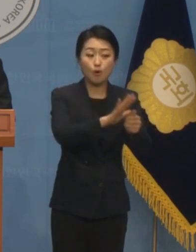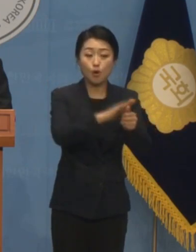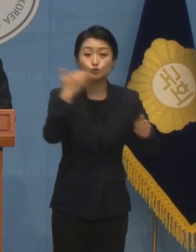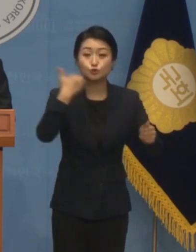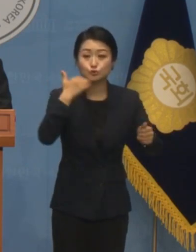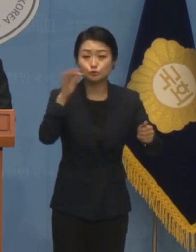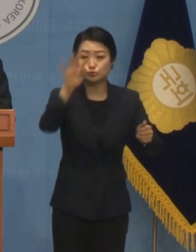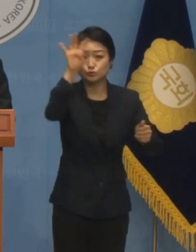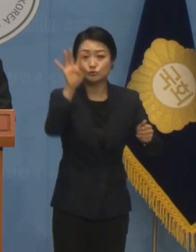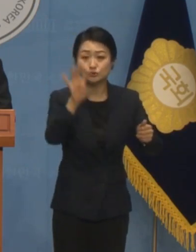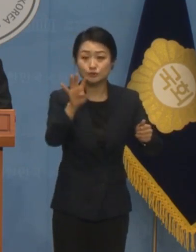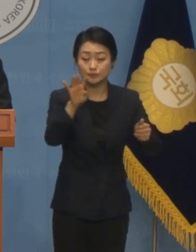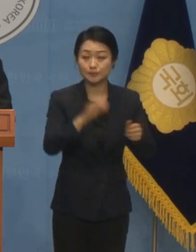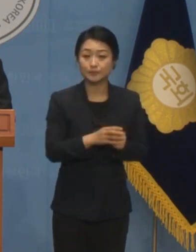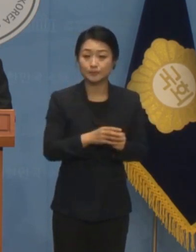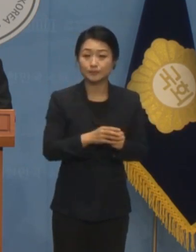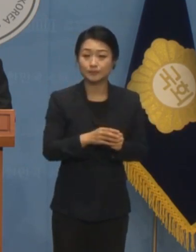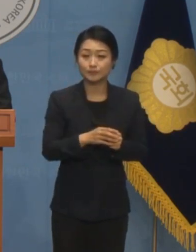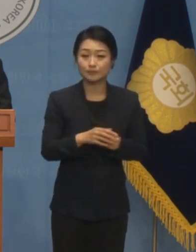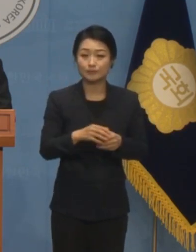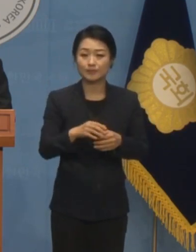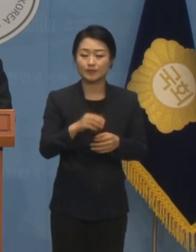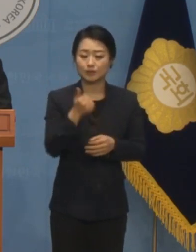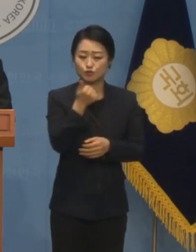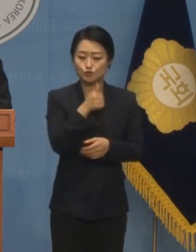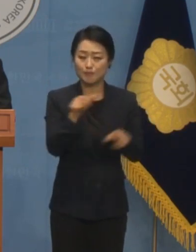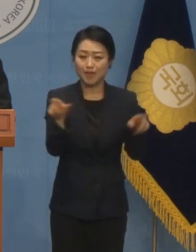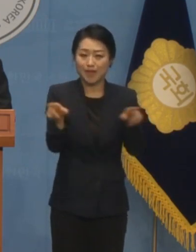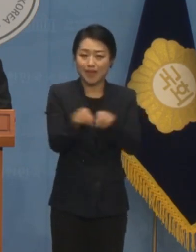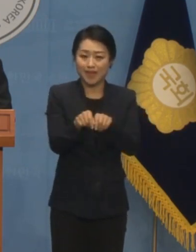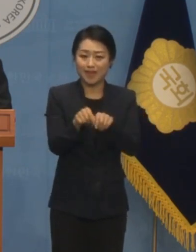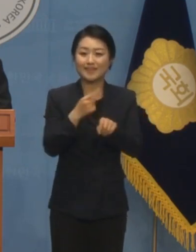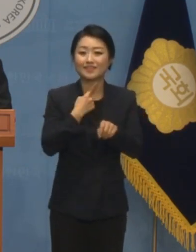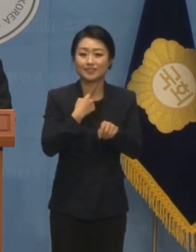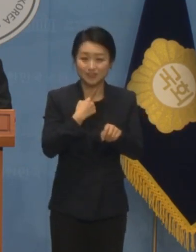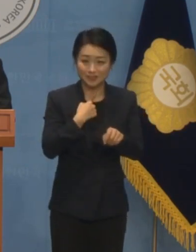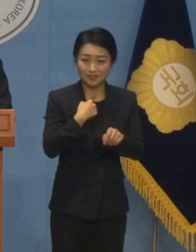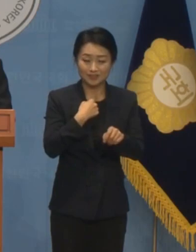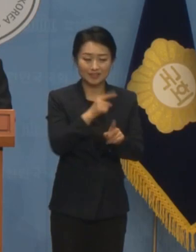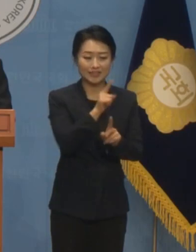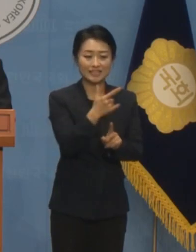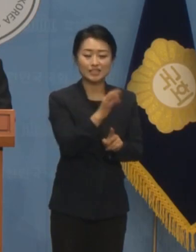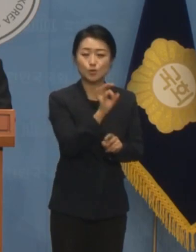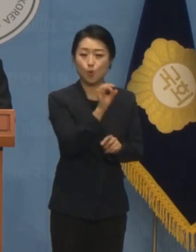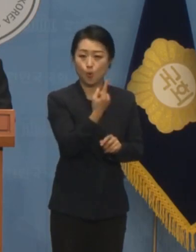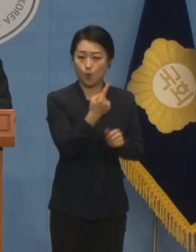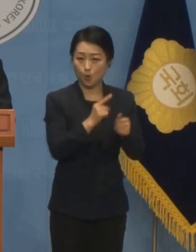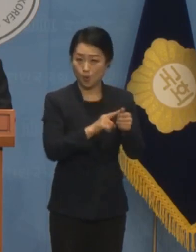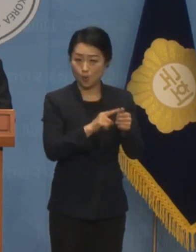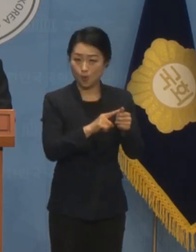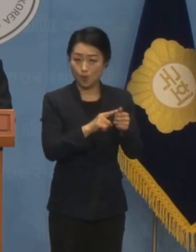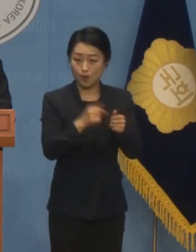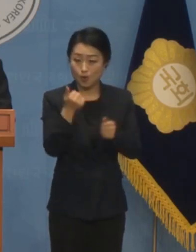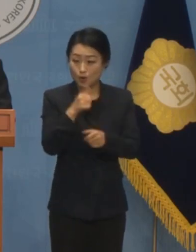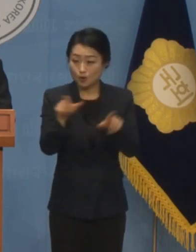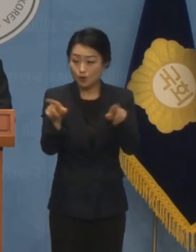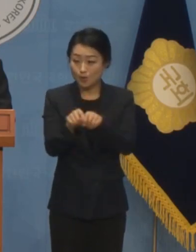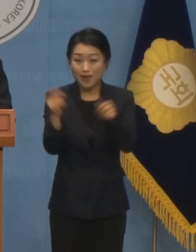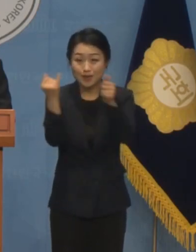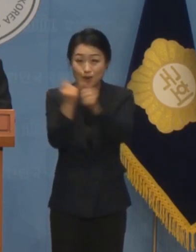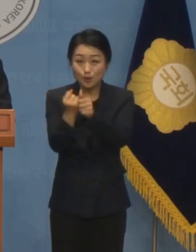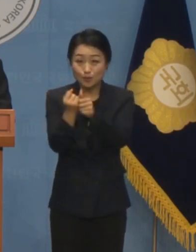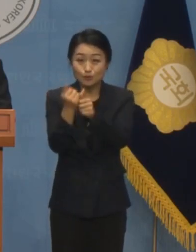계좌를 관리해주는 것은 물론 결혼 중매까지 서줬다는 이종호 씨와 김건희 여사의 커넥션에 시선이